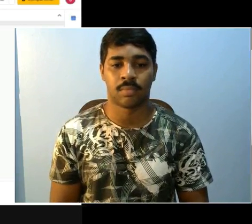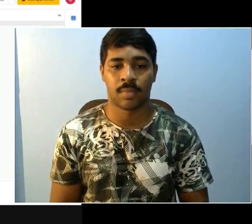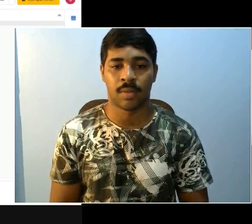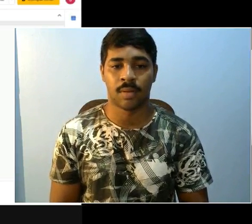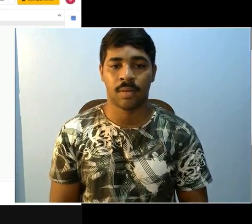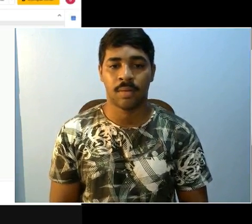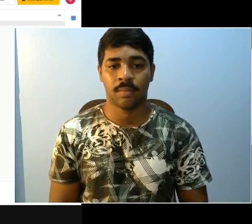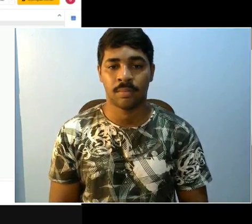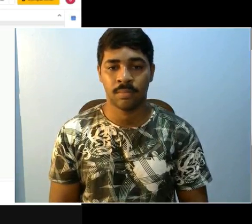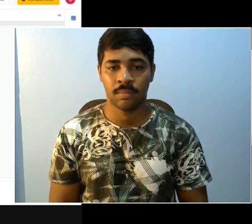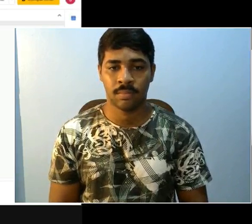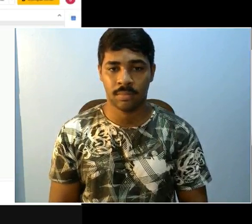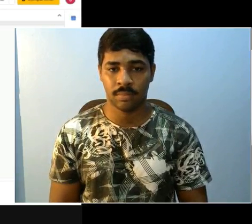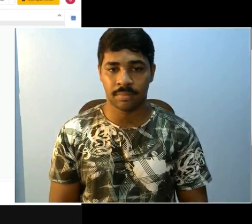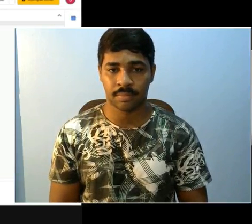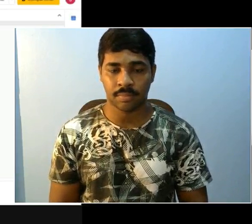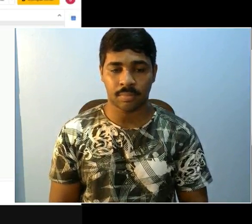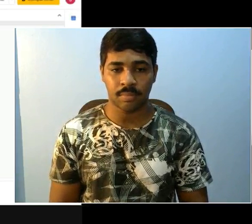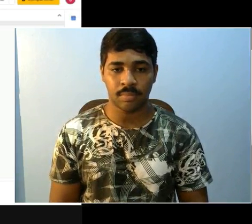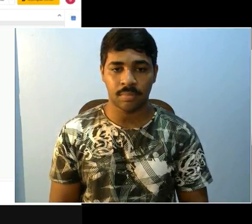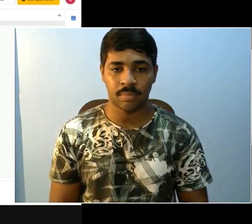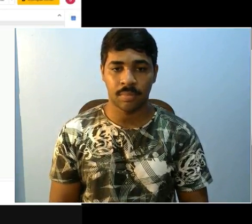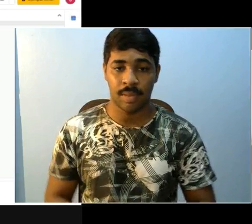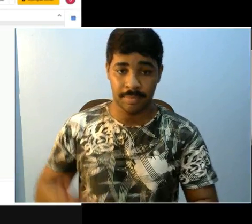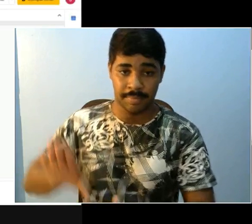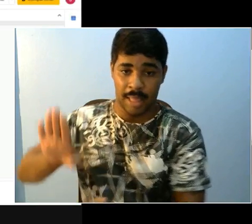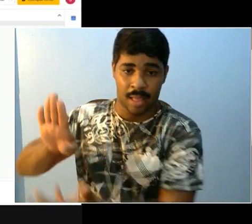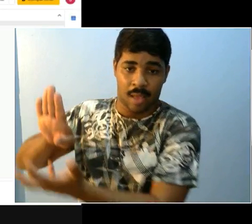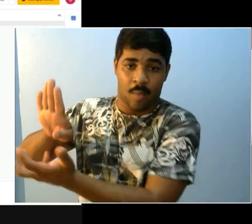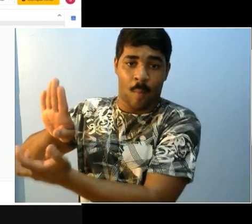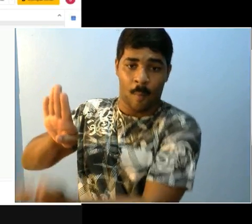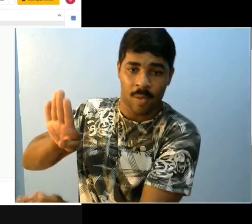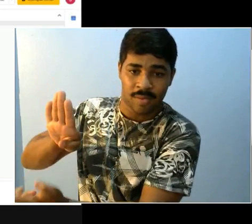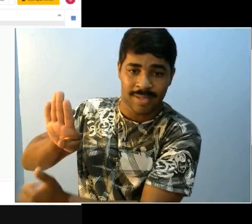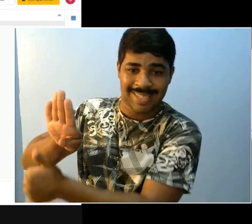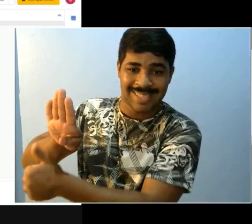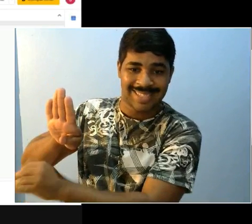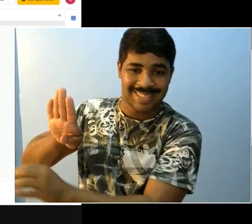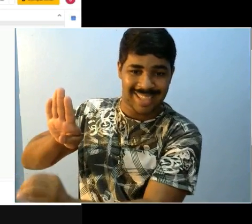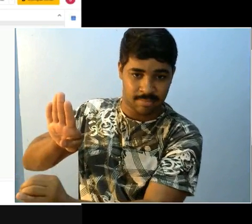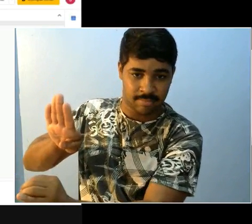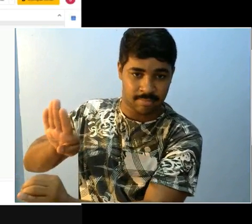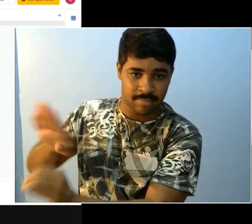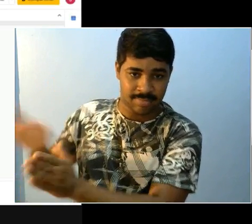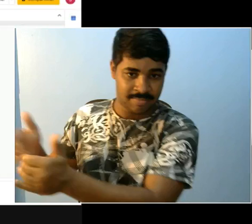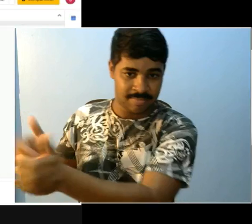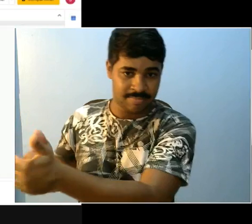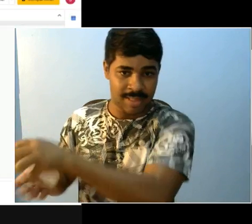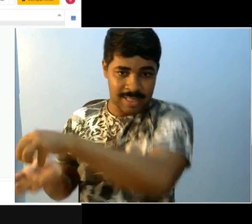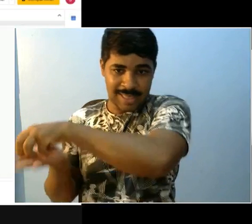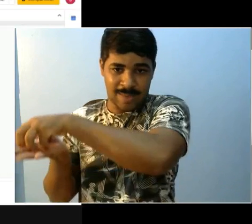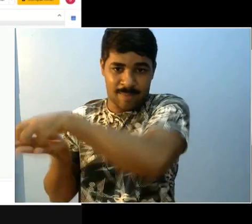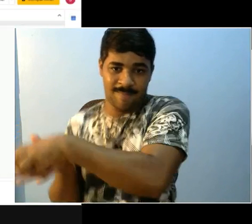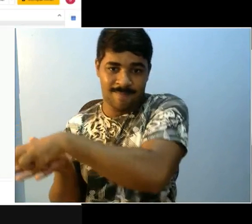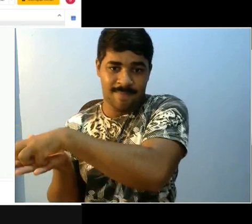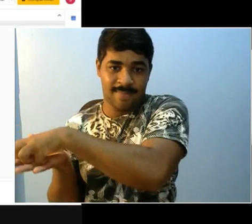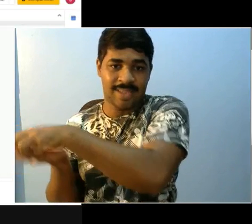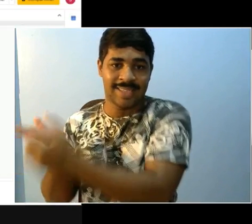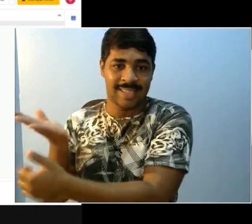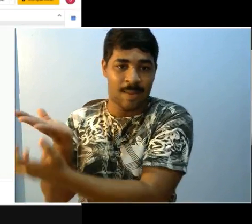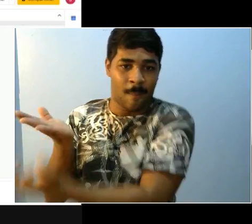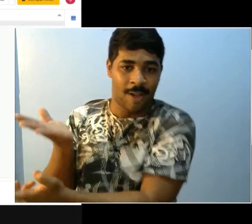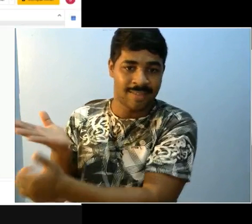Sim. Aí eu aplico, aí essa força é o máximo que a superfície consegue segurar o corpo. É o máximo